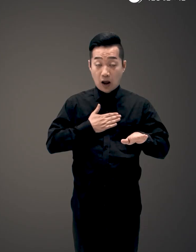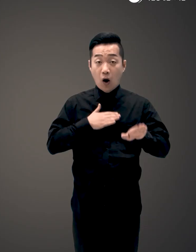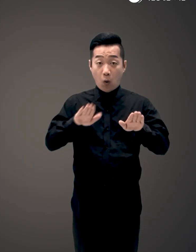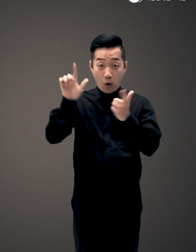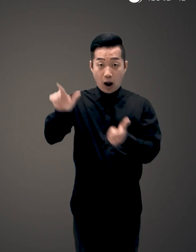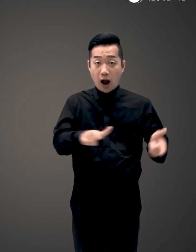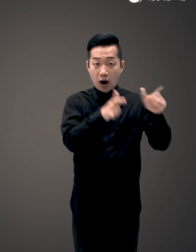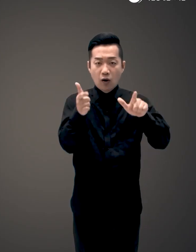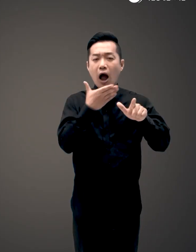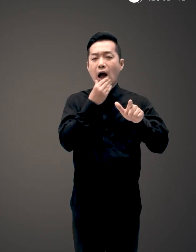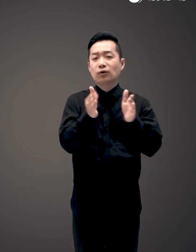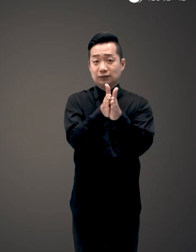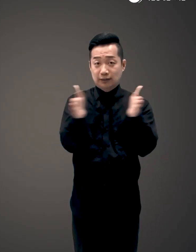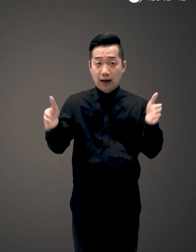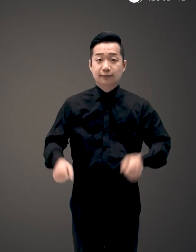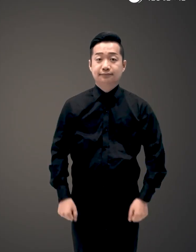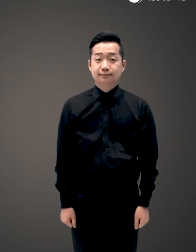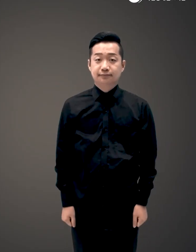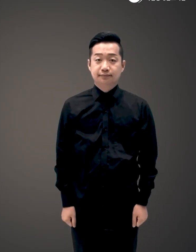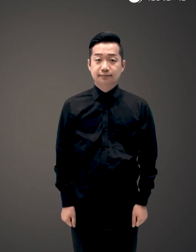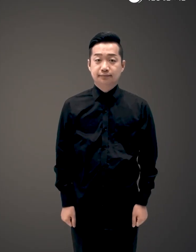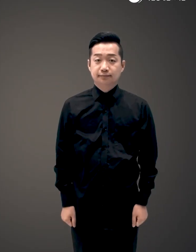나는 오늘도 행복한 하루를 시작한다.